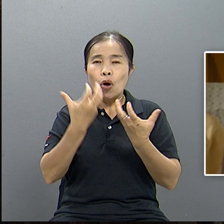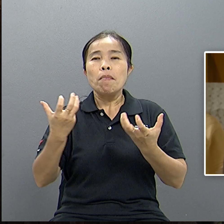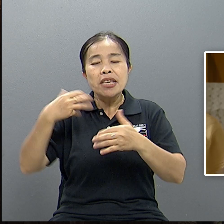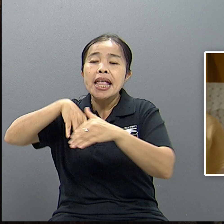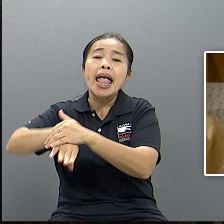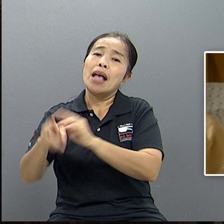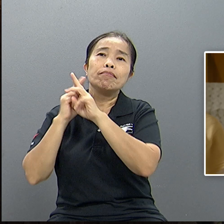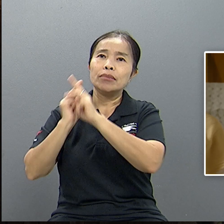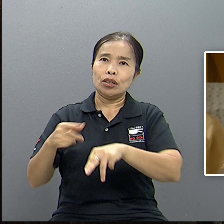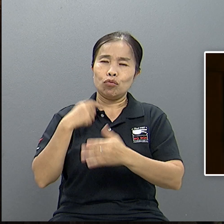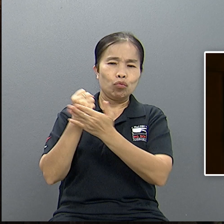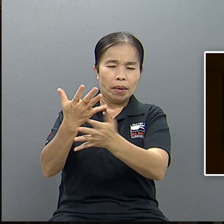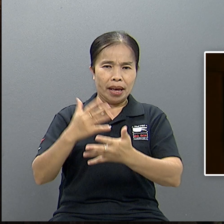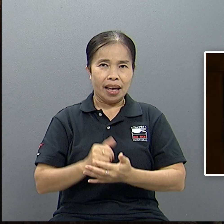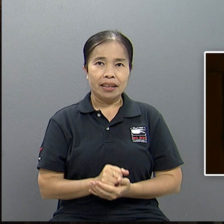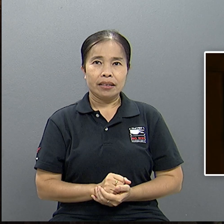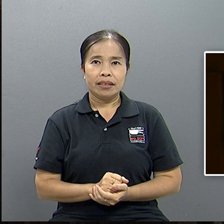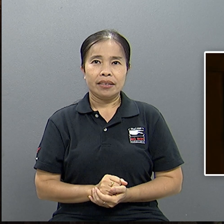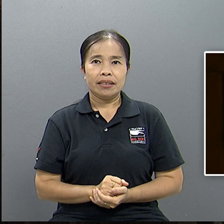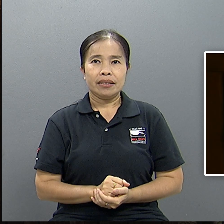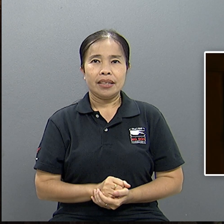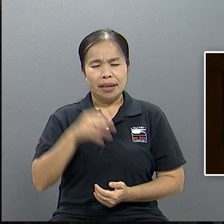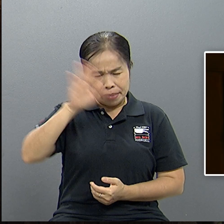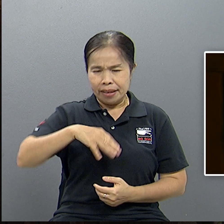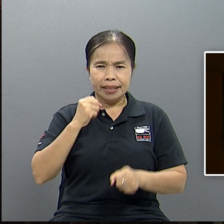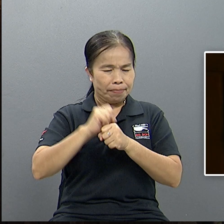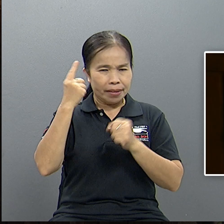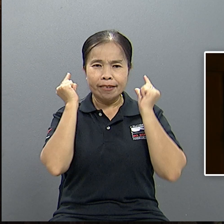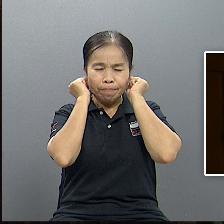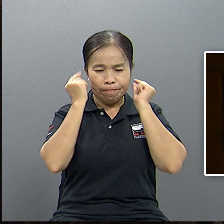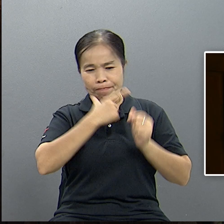ใครก็ช่วยไม่ได้มาเร็ว